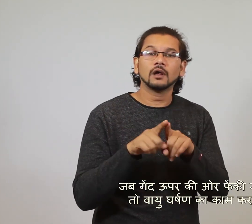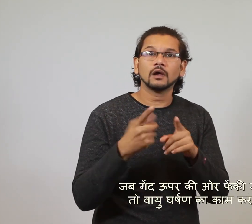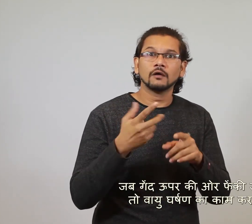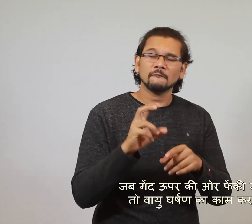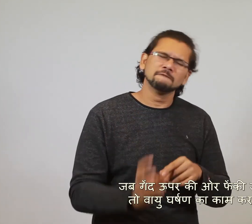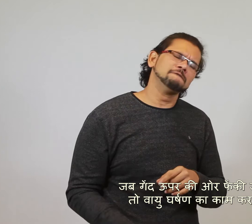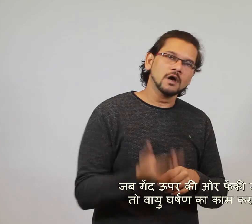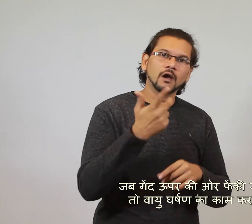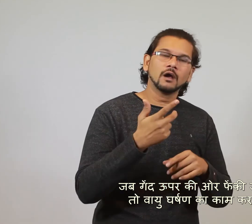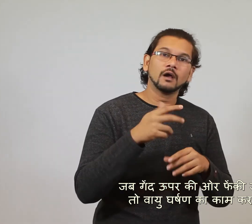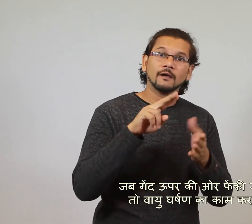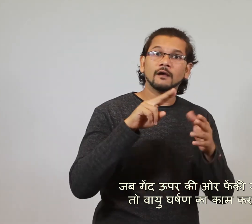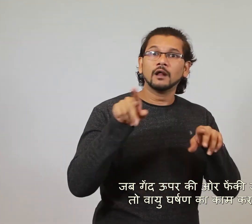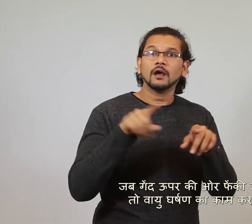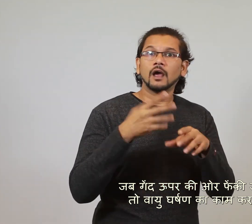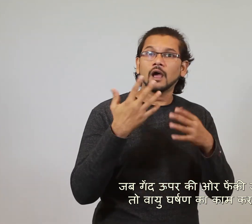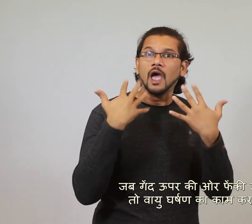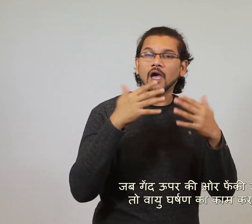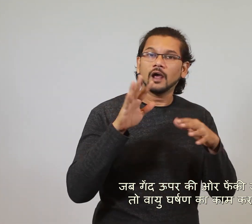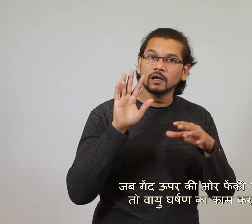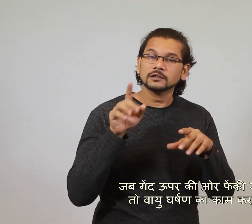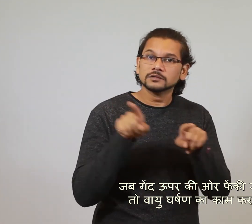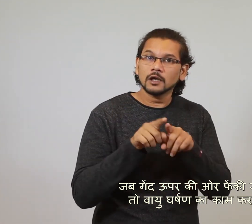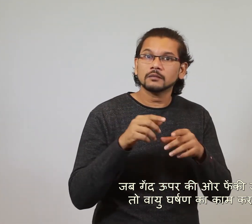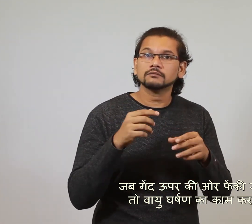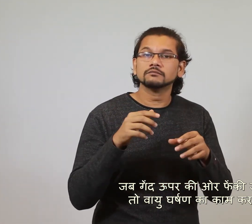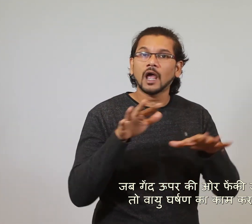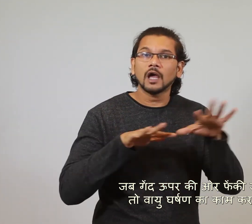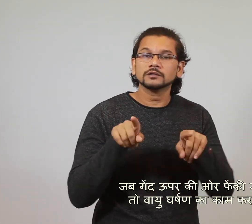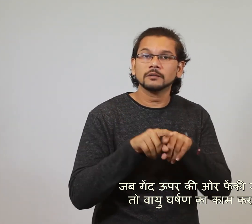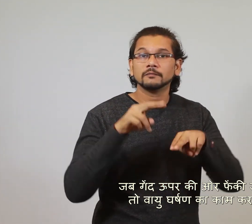जब गेंद उपर की ओर फेकी जाती है तो वायू गर्शन का काम करती है